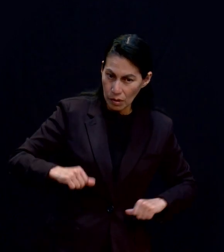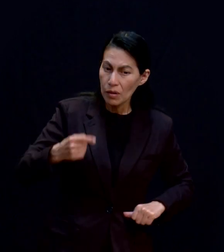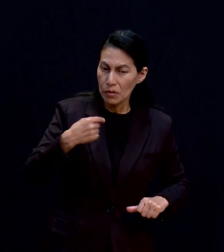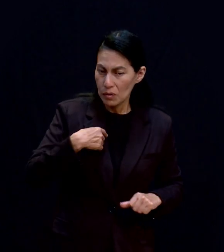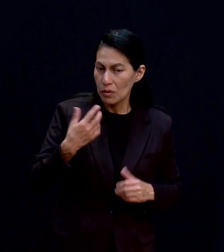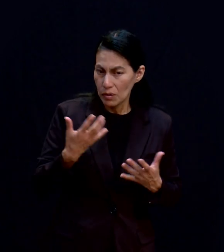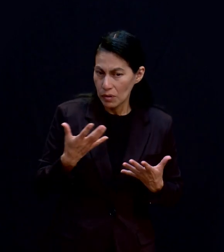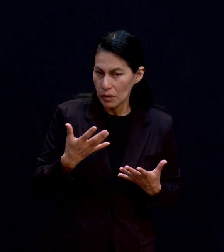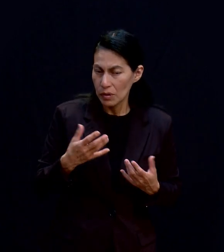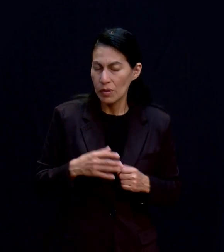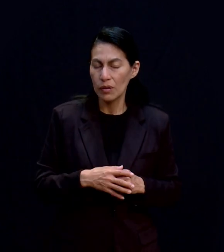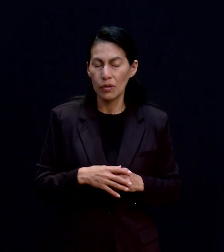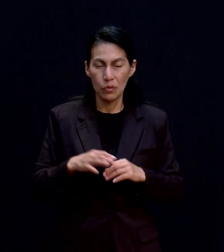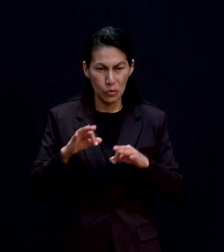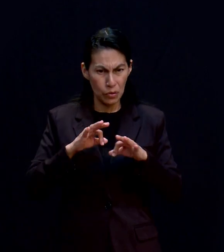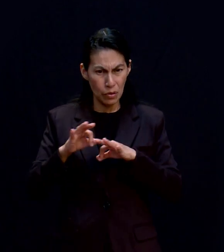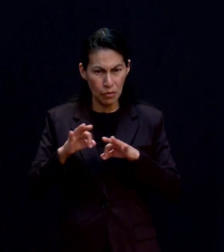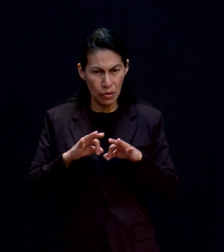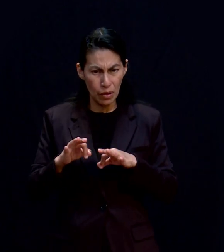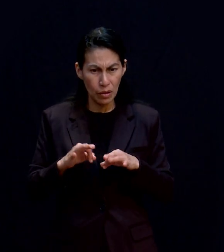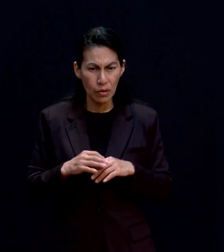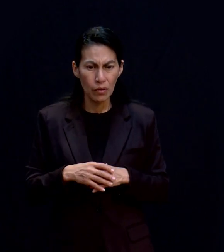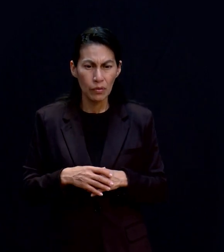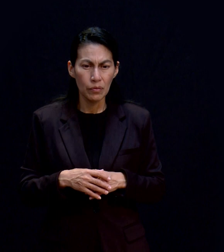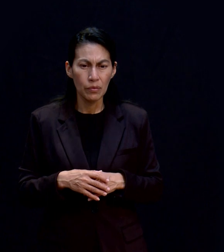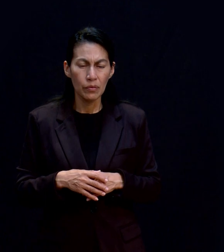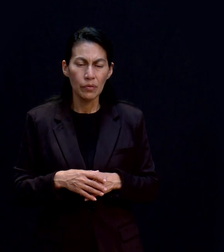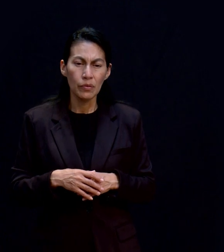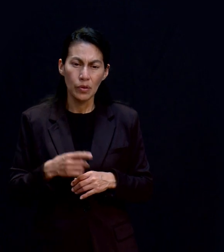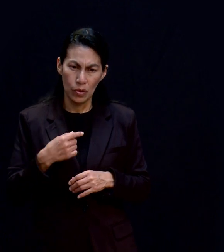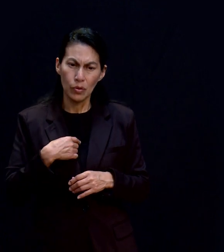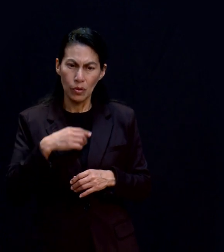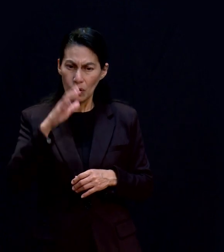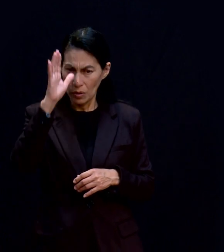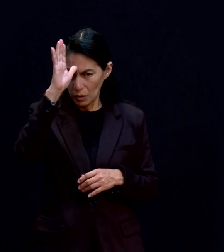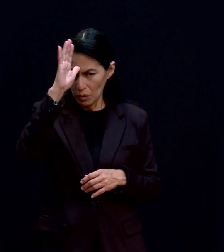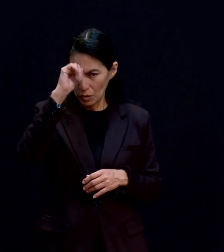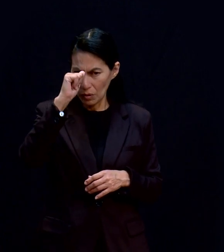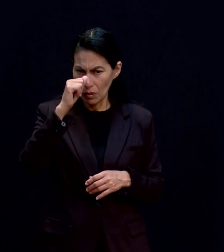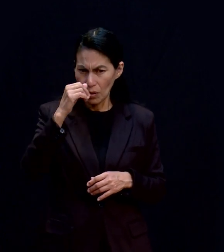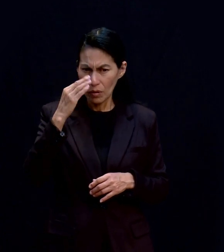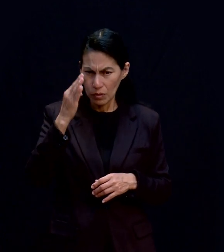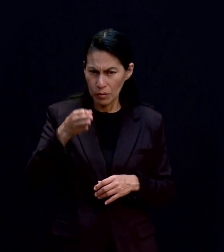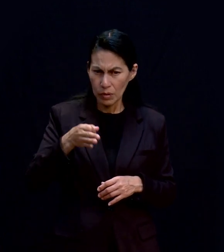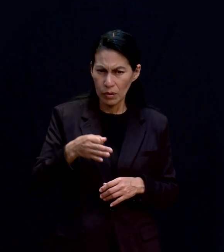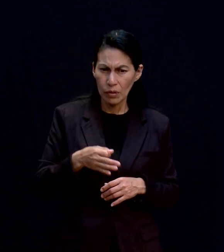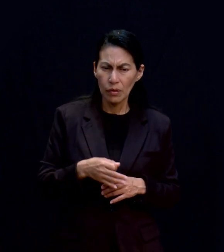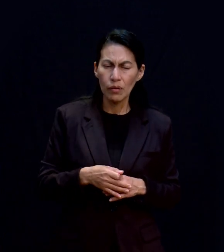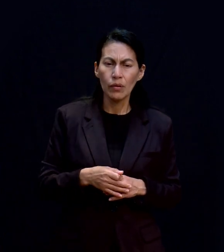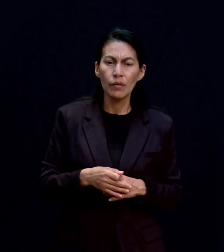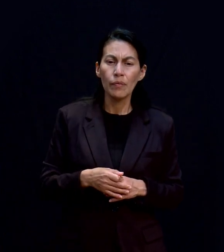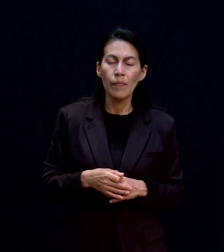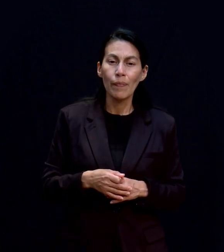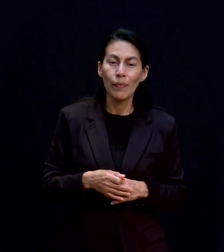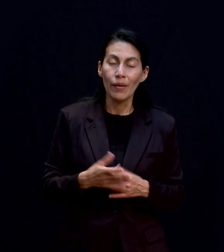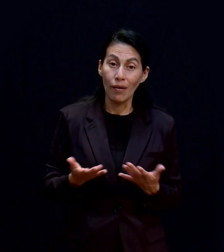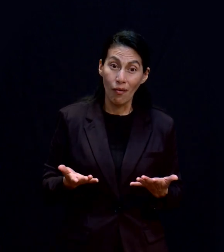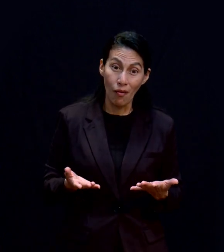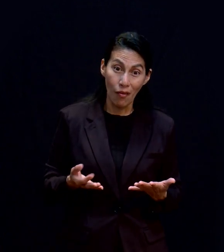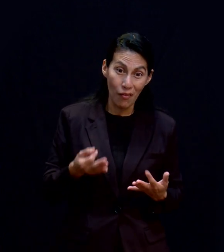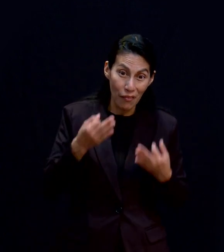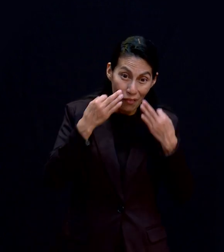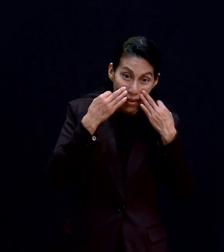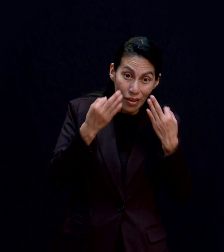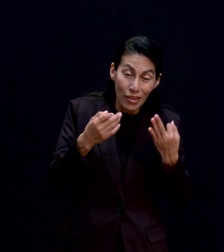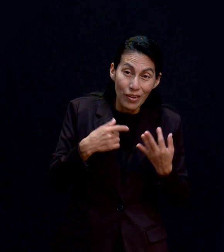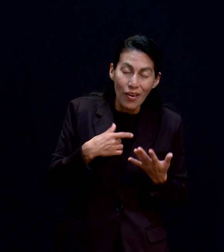desempeñar en un puesto de trabajo si yo obviamente estaba de acuerdo con aceptarlo